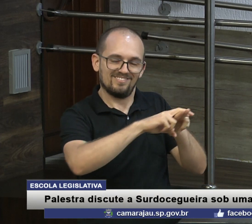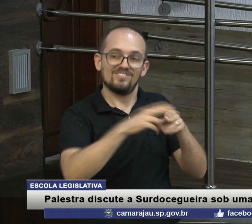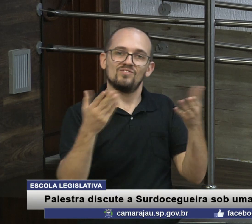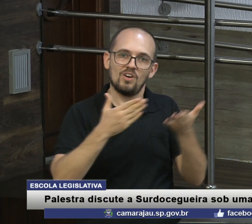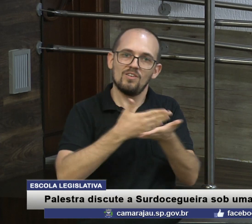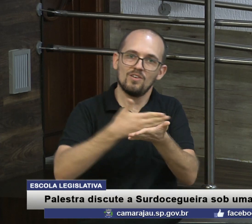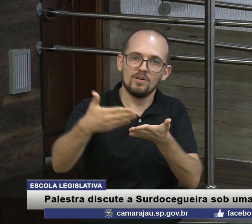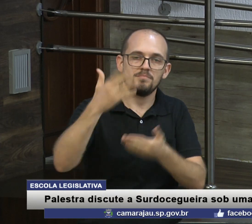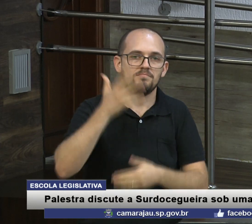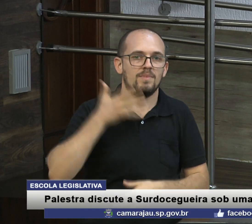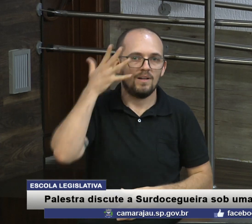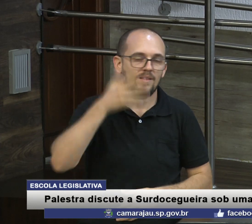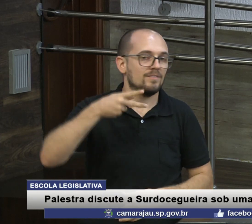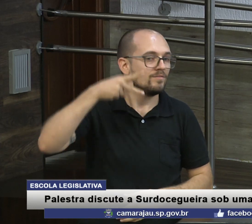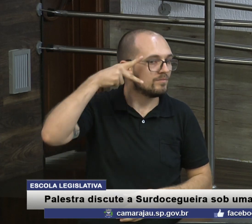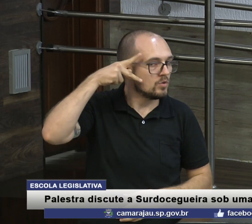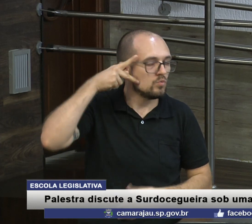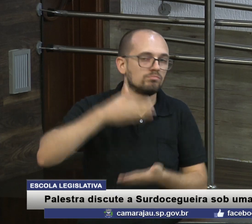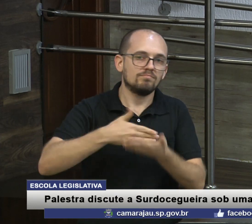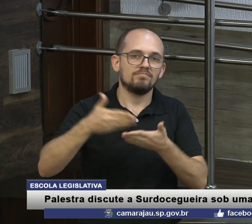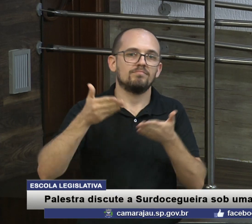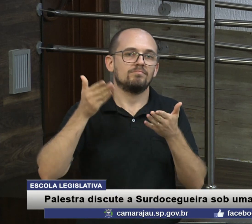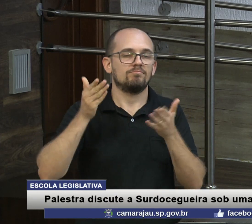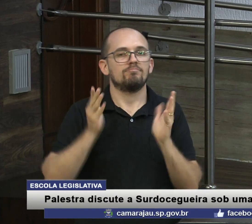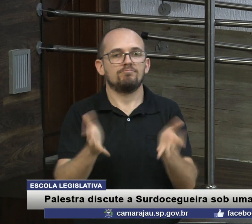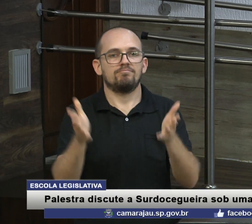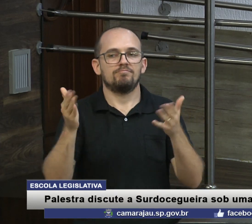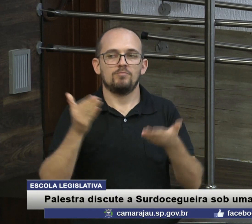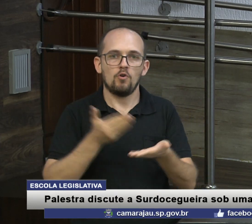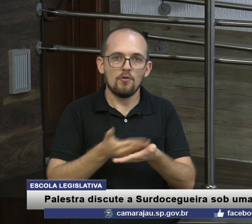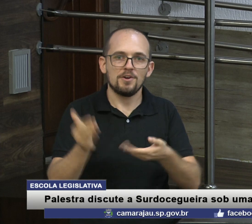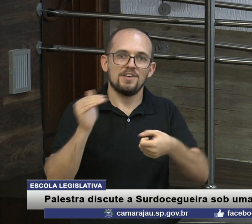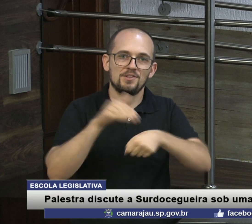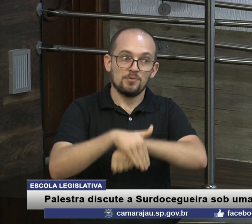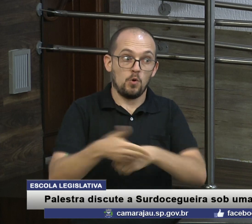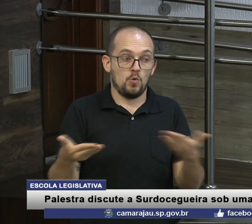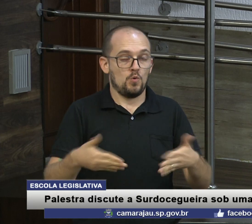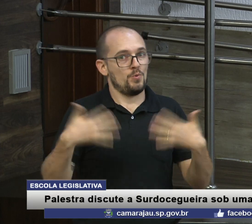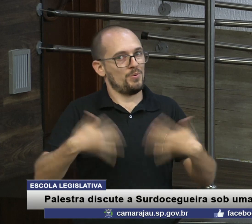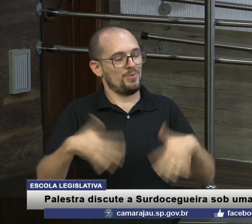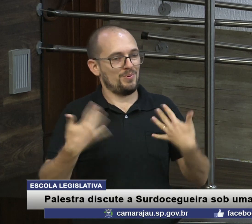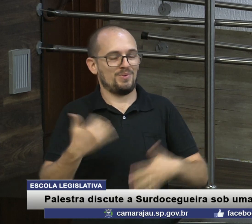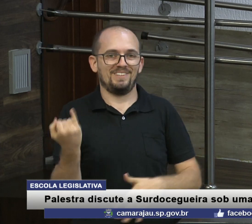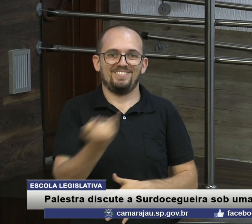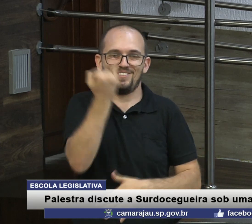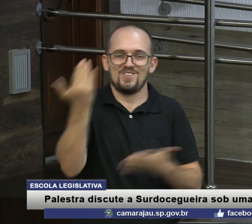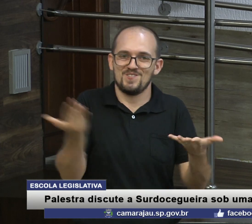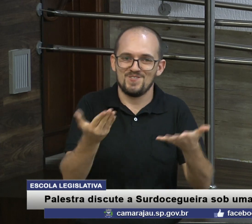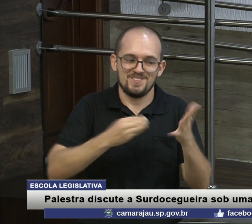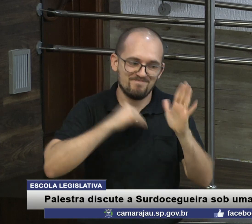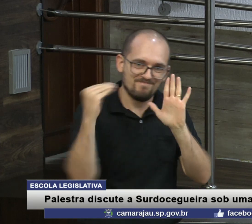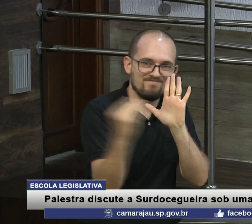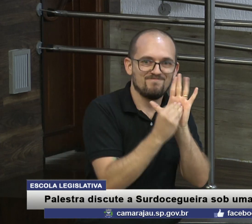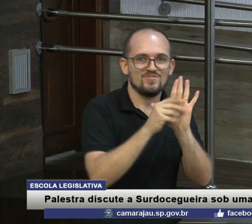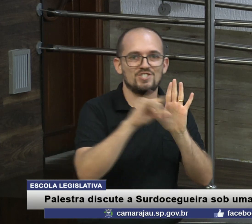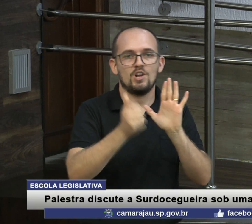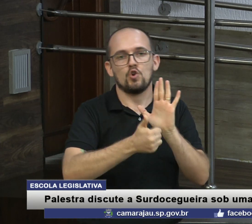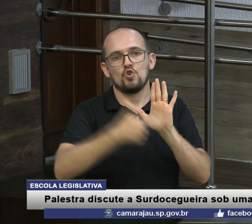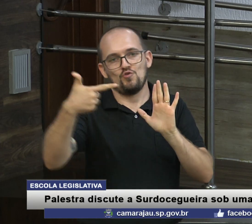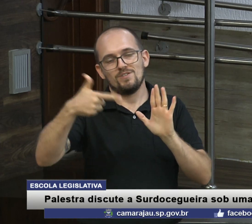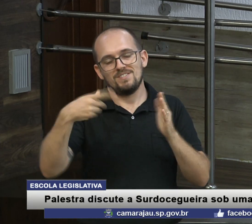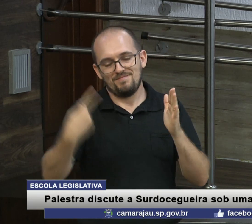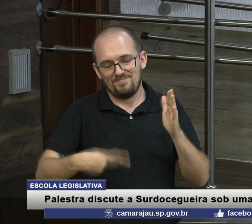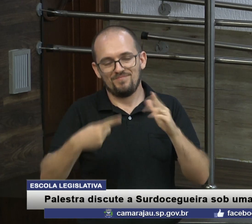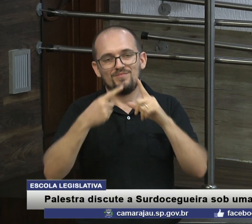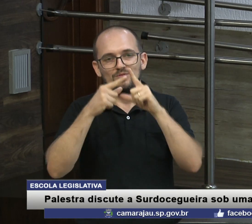palavra à Valdinéia para que ela inicie a palestra desta noite, uma data tão importante no nosso calendário oficial de